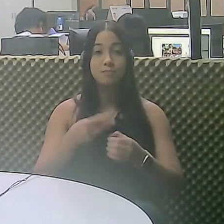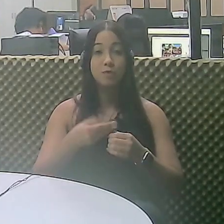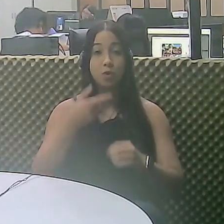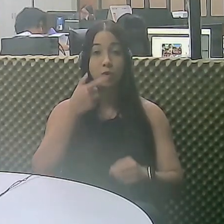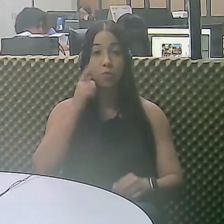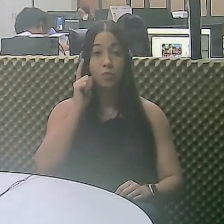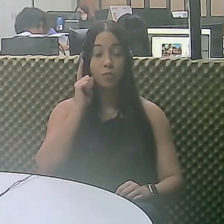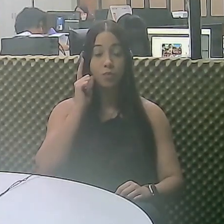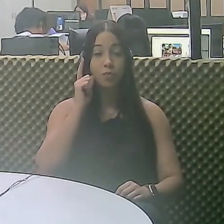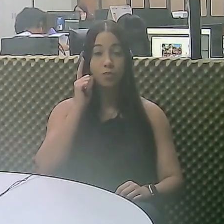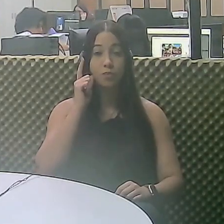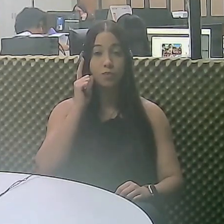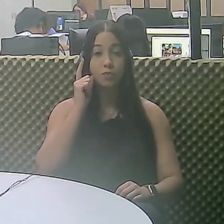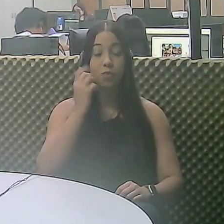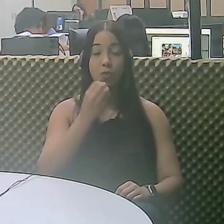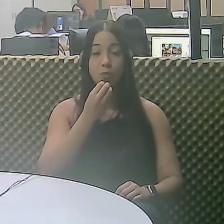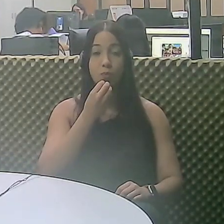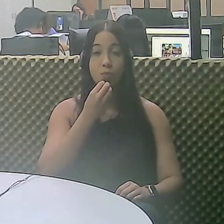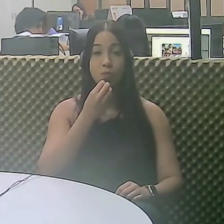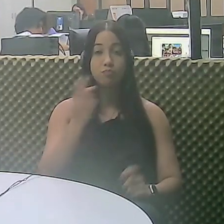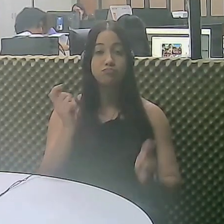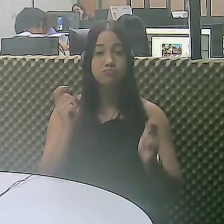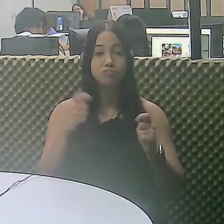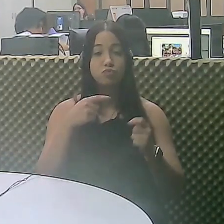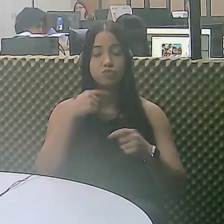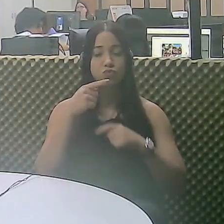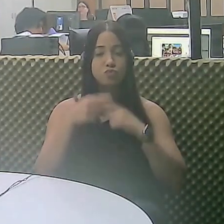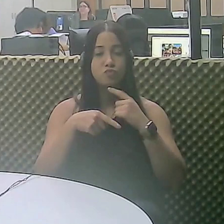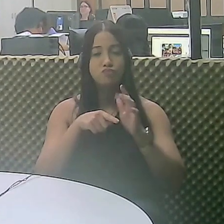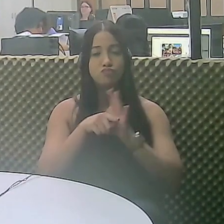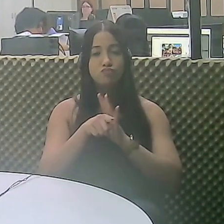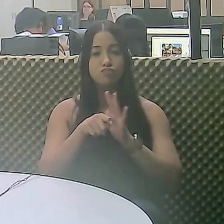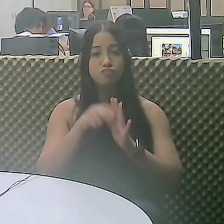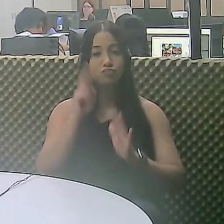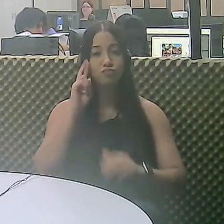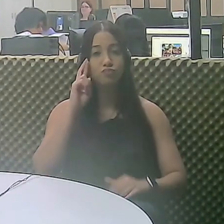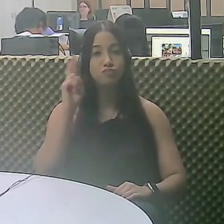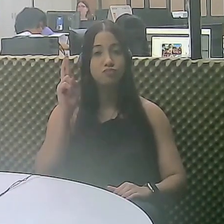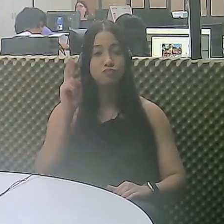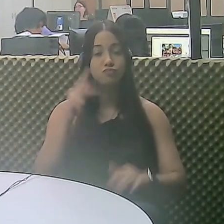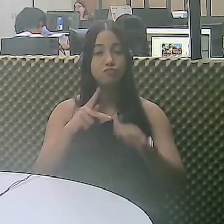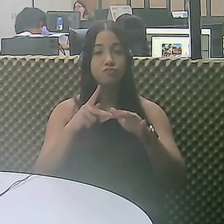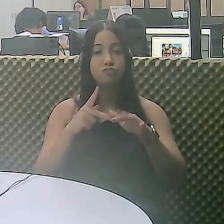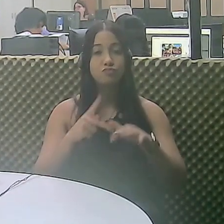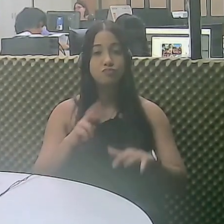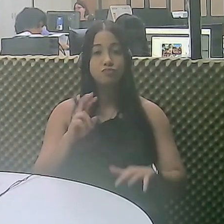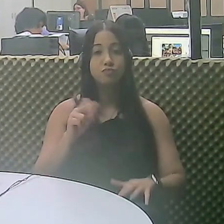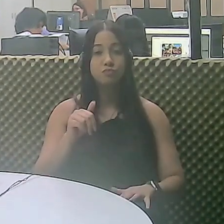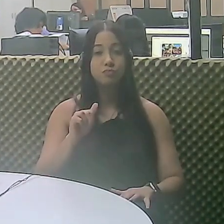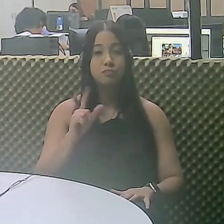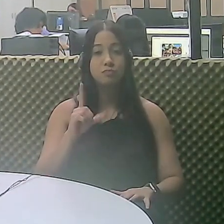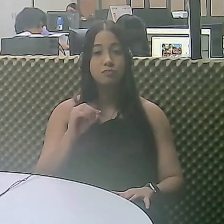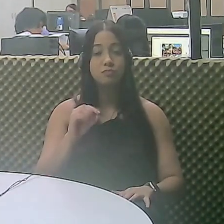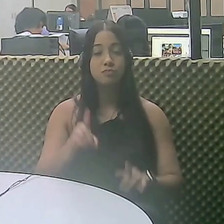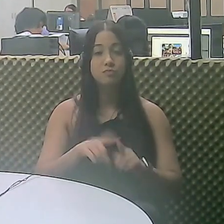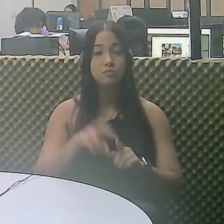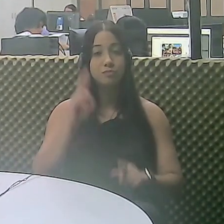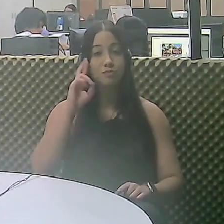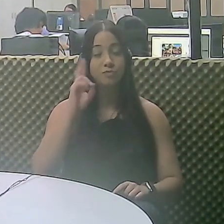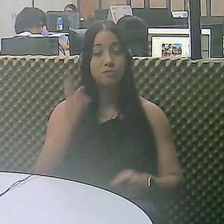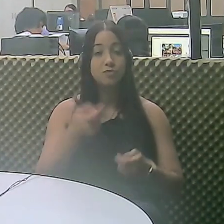ontem na oportunidade será possível sanar dúvidas com o diretor da PR daub Reginaldo Mendes e com a diretora de